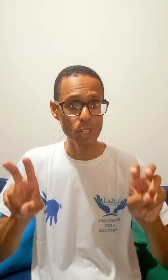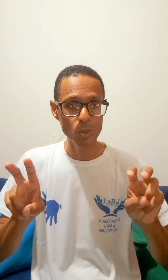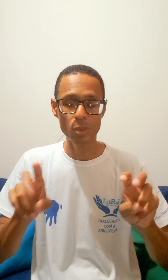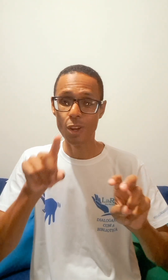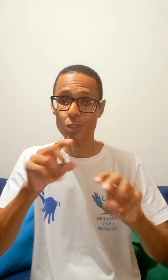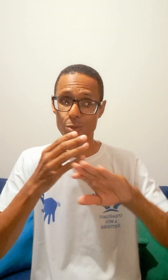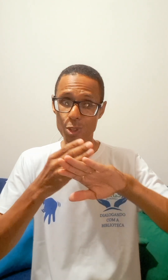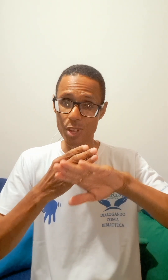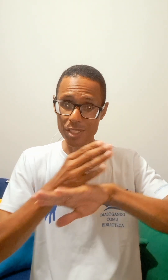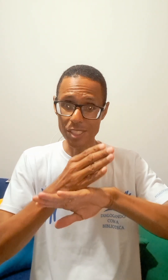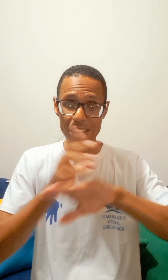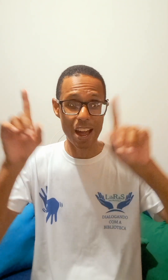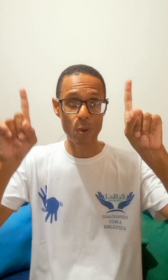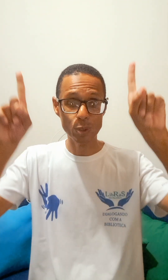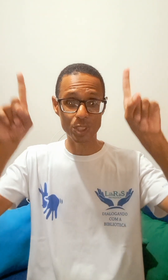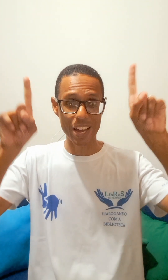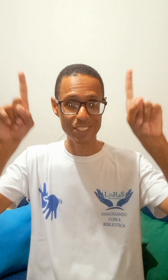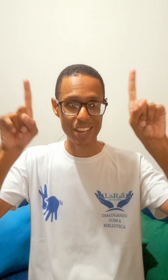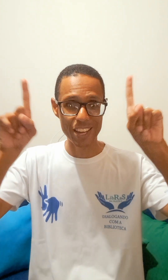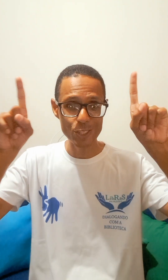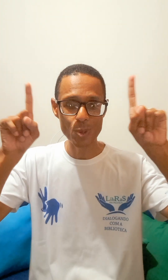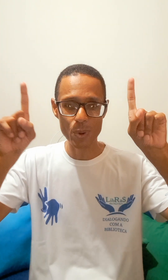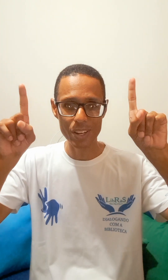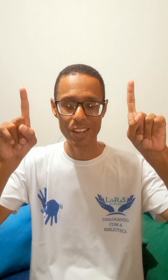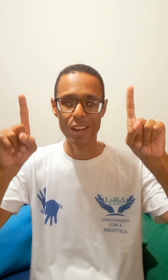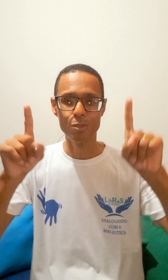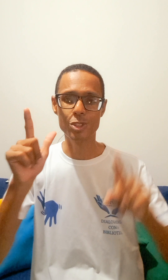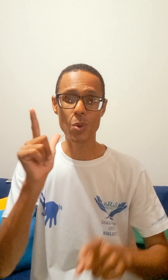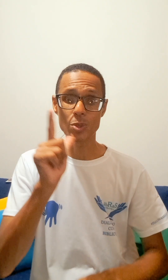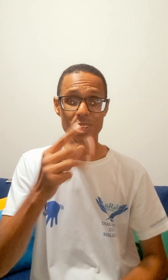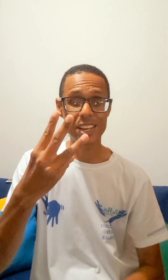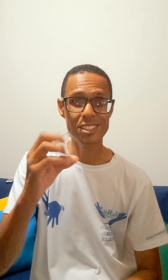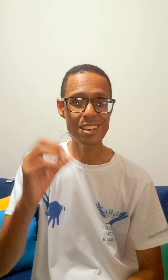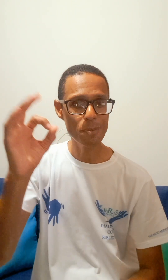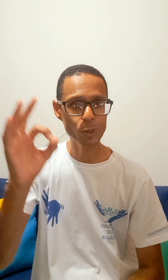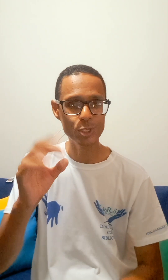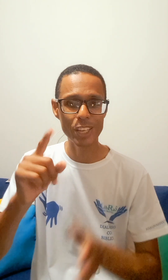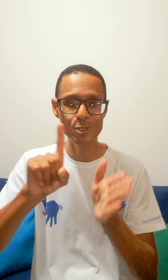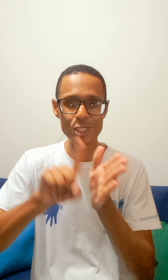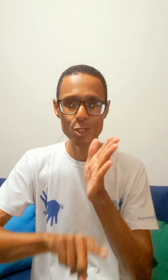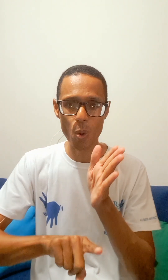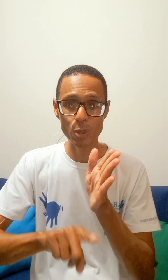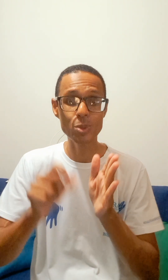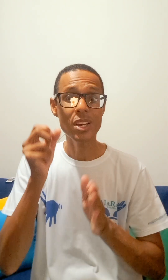título. Se você acessar o site da editora, você consegue 30% de desconto